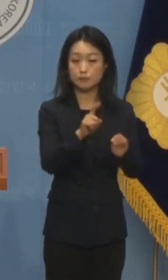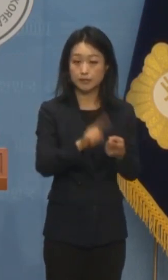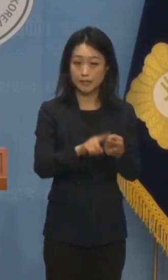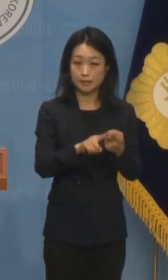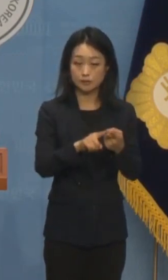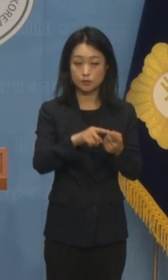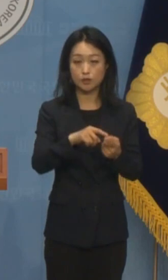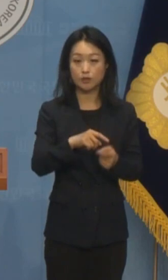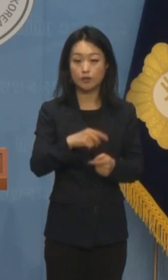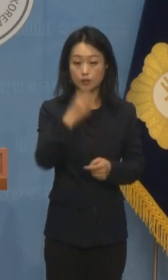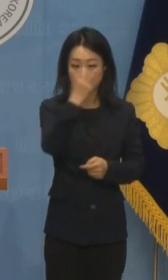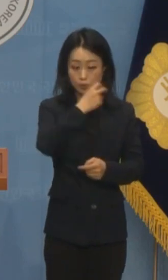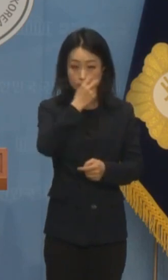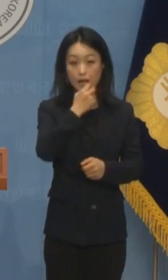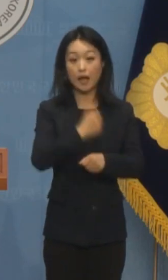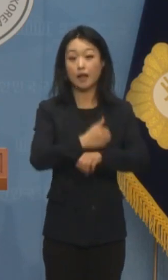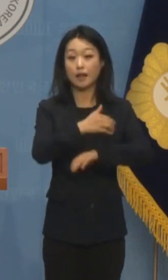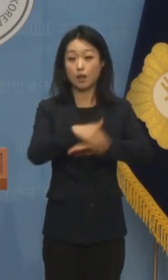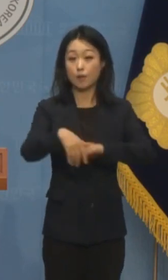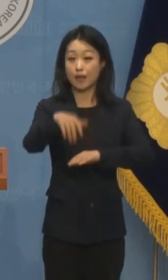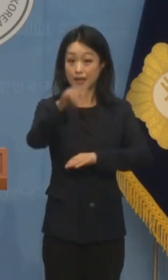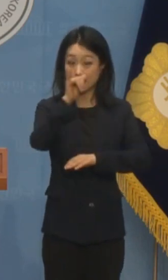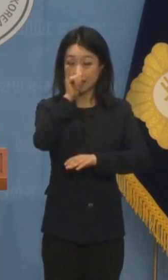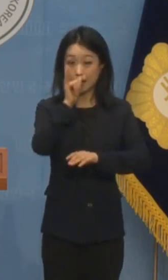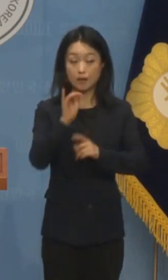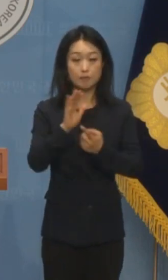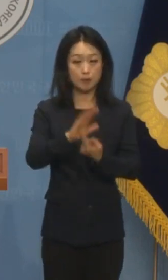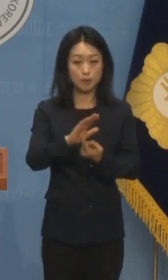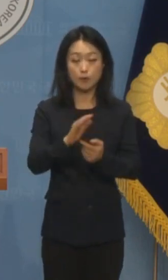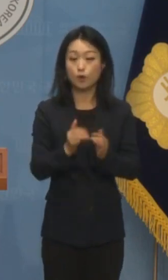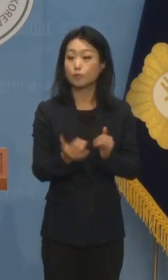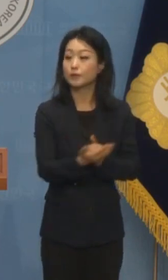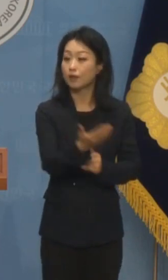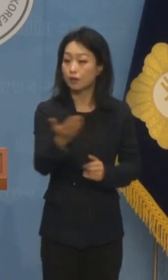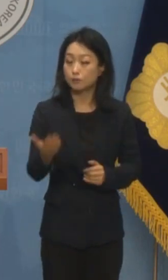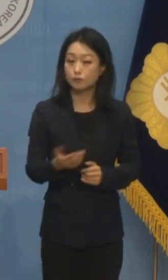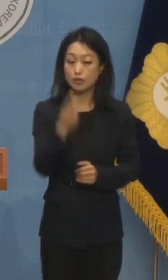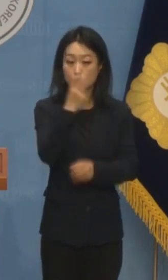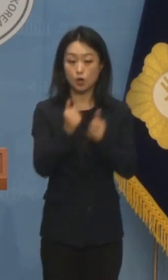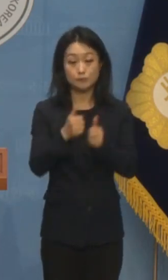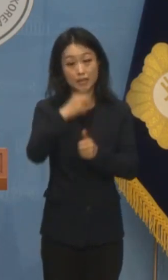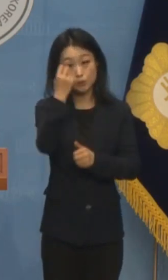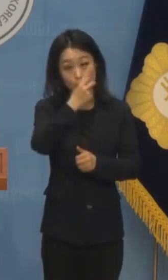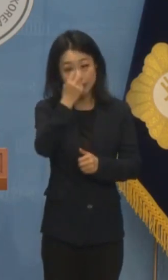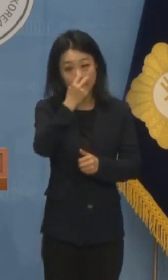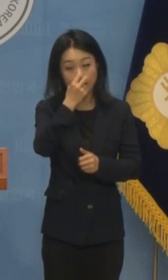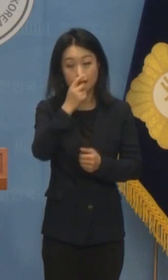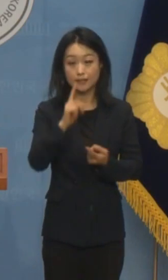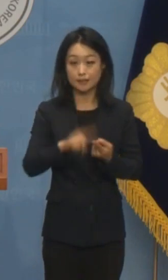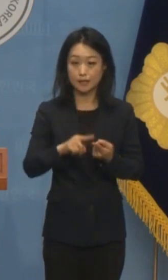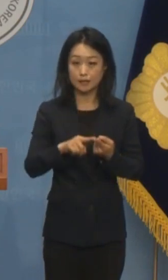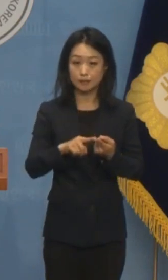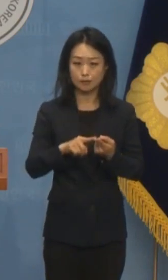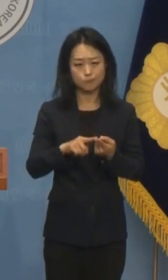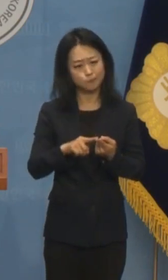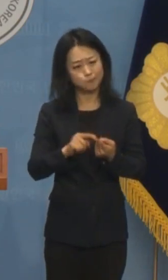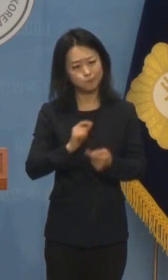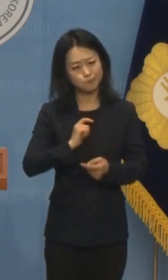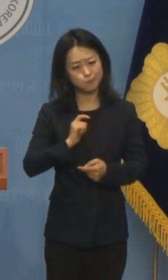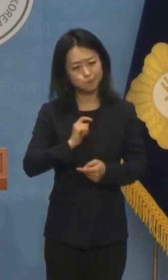동시에 조사할 계획이라고 합니다 국민께서는 검찰 조사에 강한 의구심을